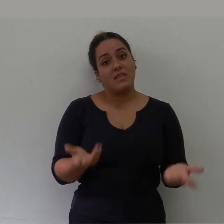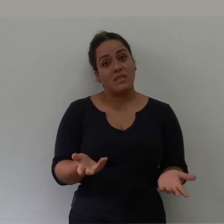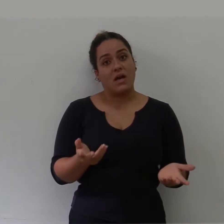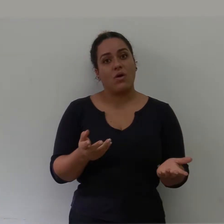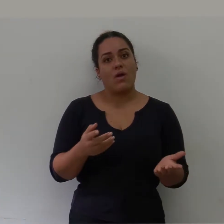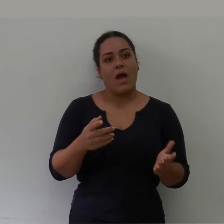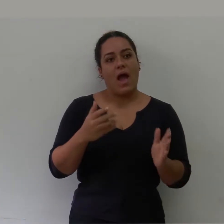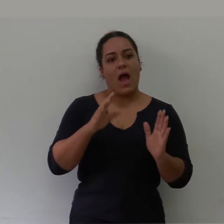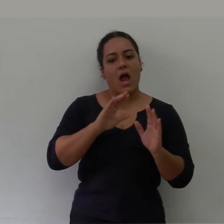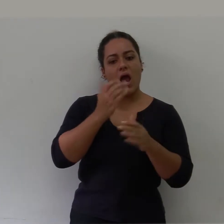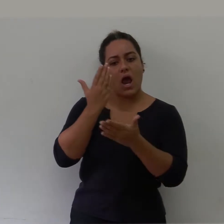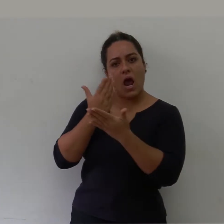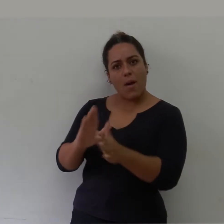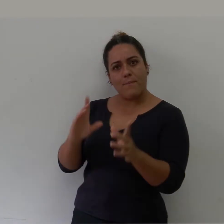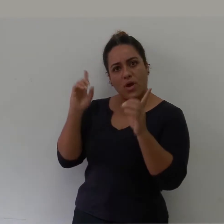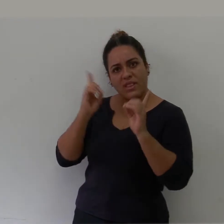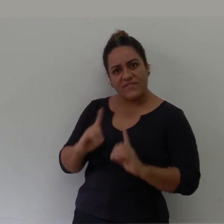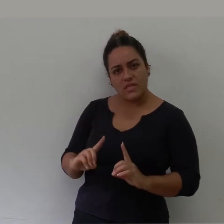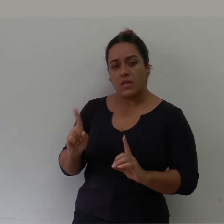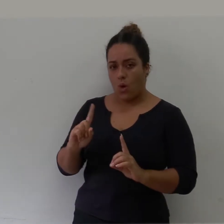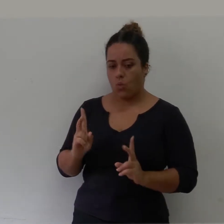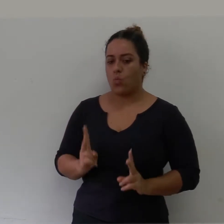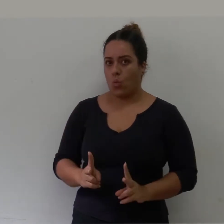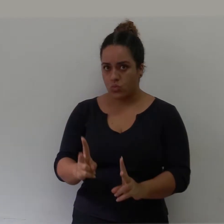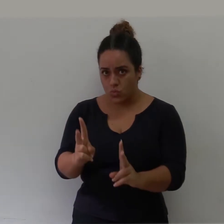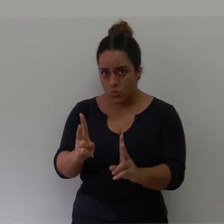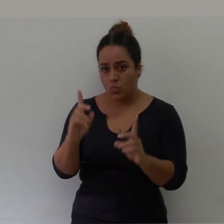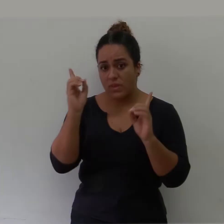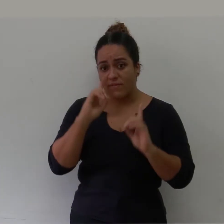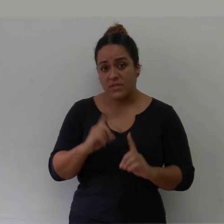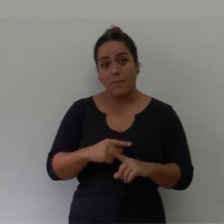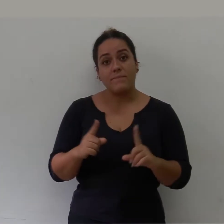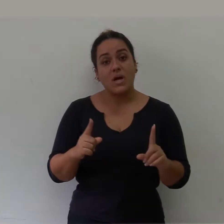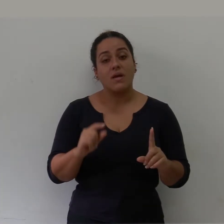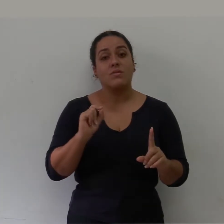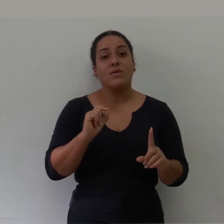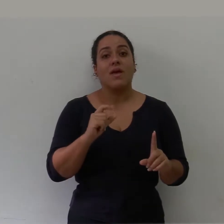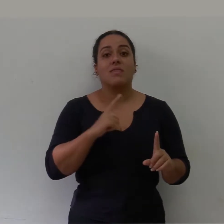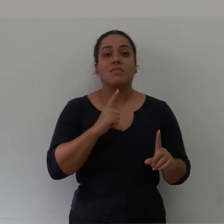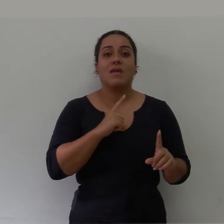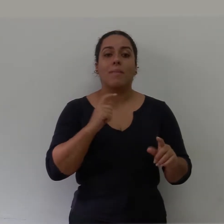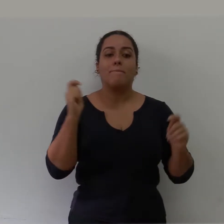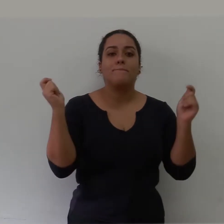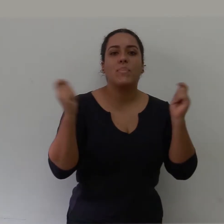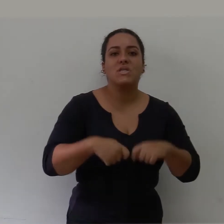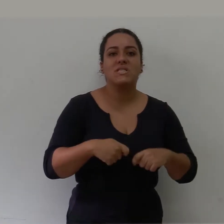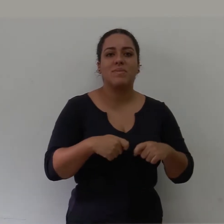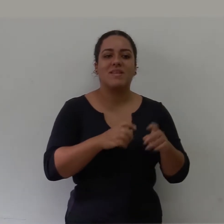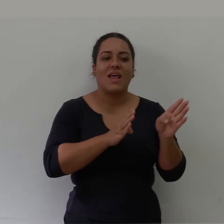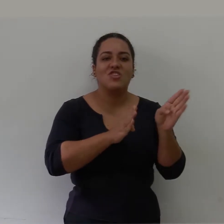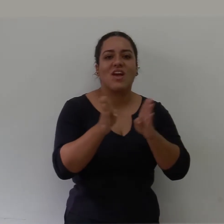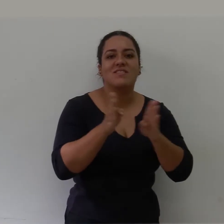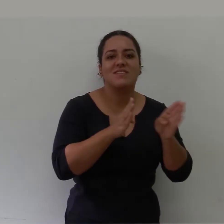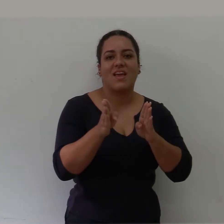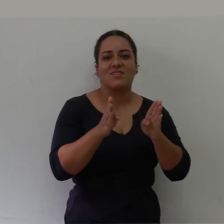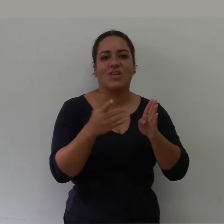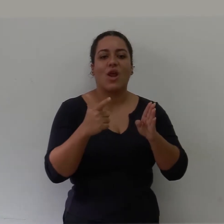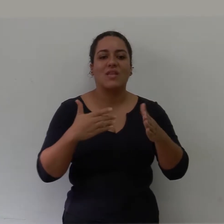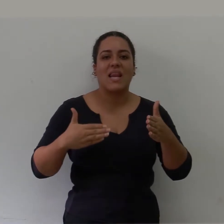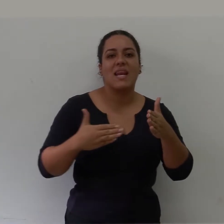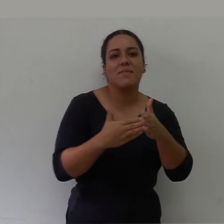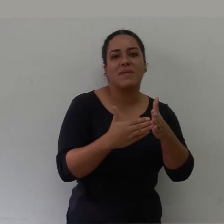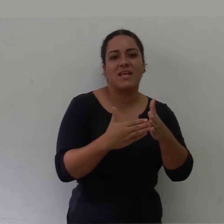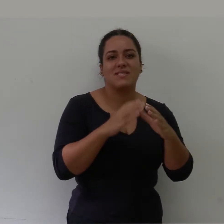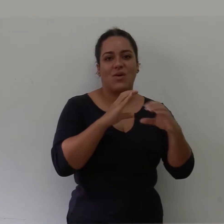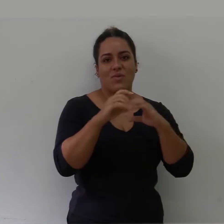a deficiência enquanto condição física, mas ele acaba com a impossibilidade, com a limitação. Sem